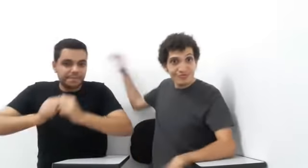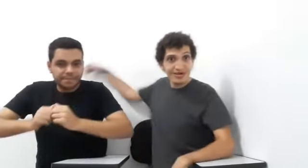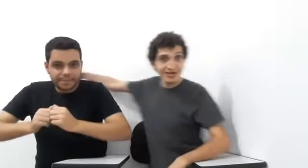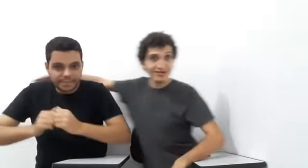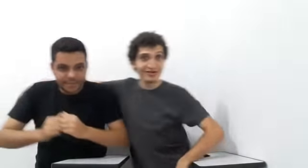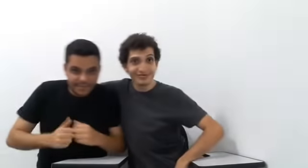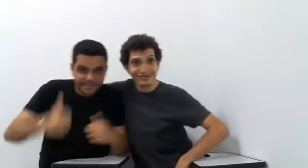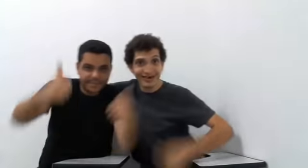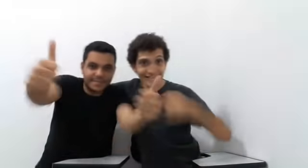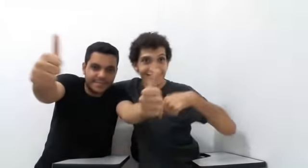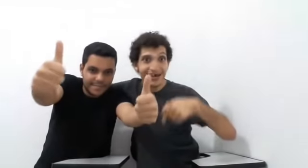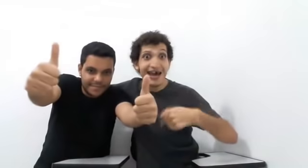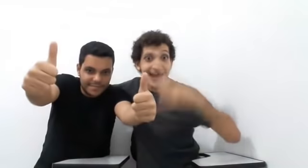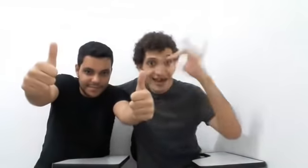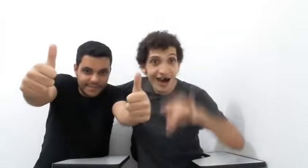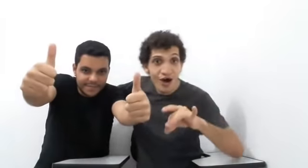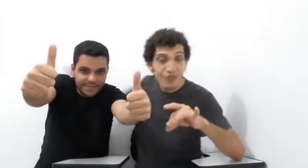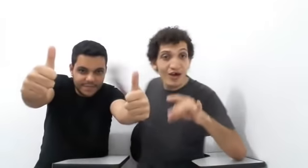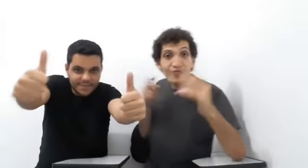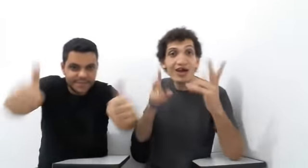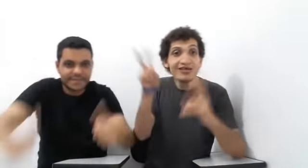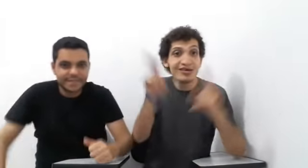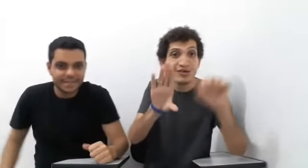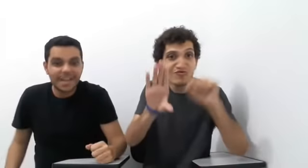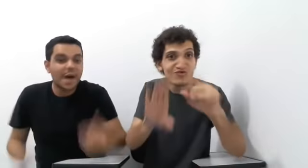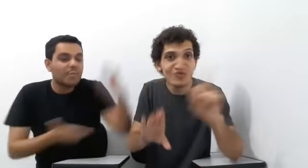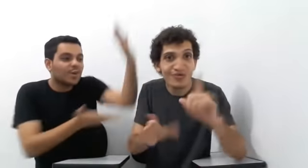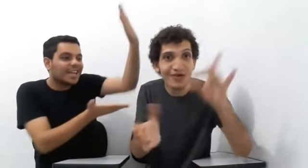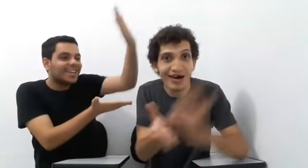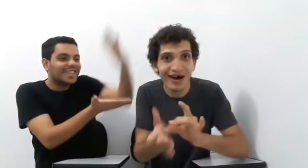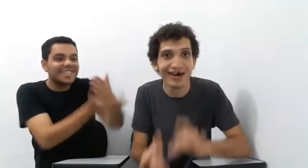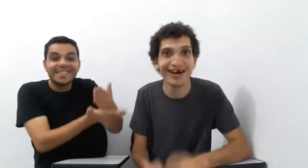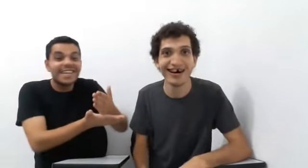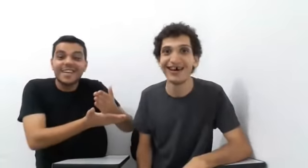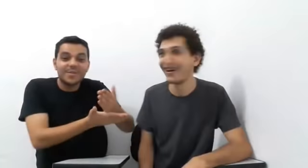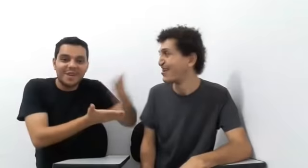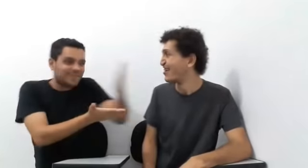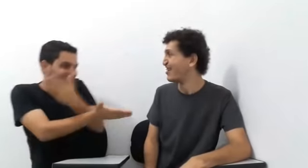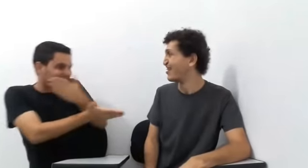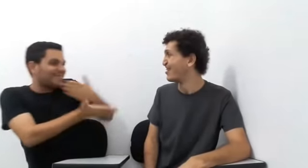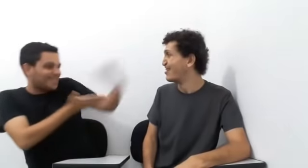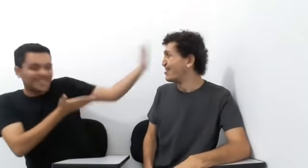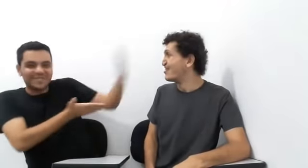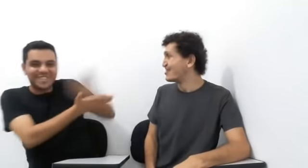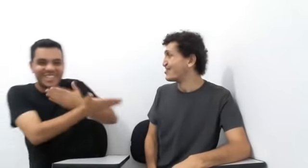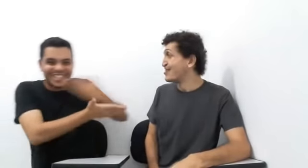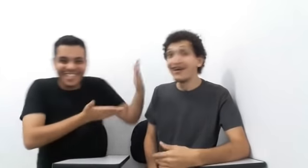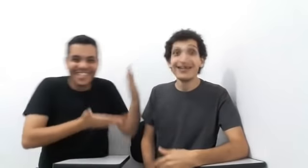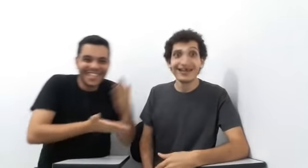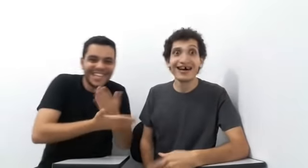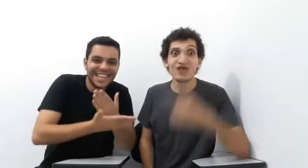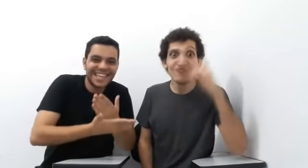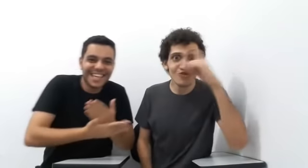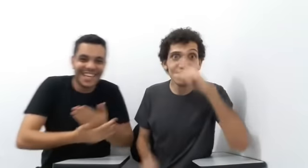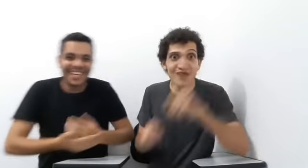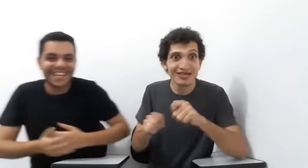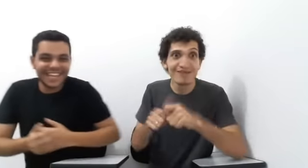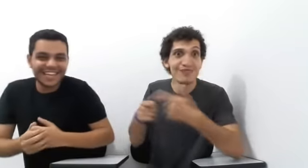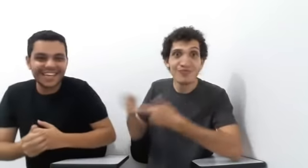ele aqui, ó. Aqui é real, não é edição de vídeo. Montagem, você nem sabe como é que faz, de assim. É difícil fazer, mas não tem